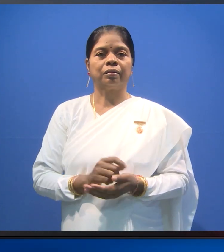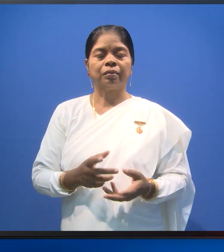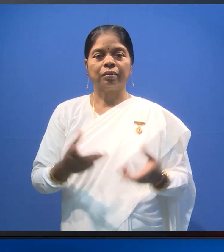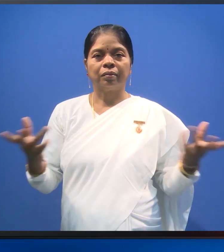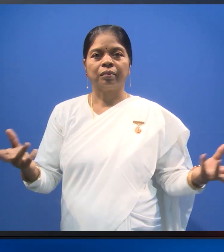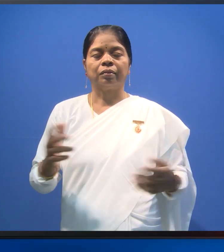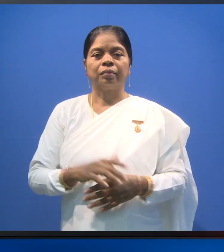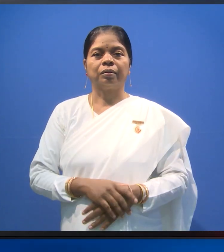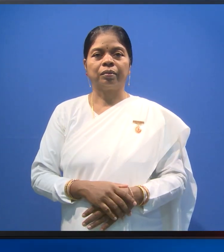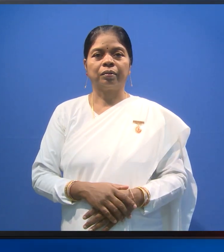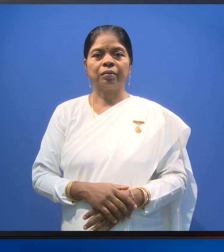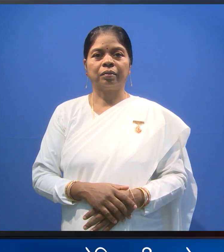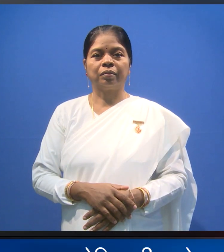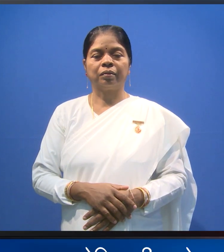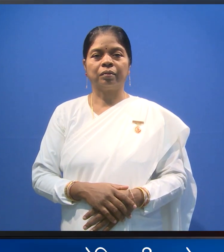प्रसंग.